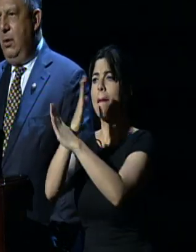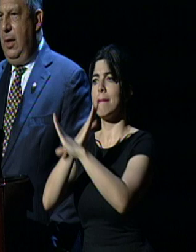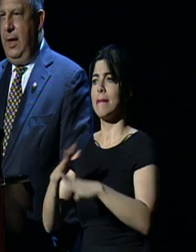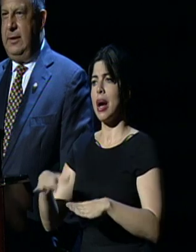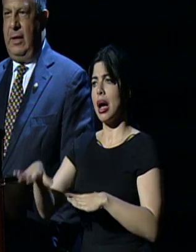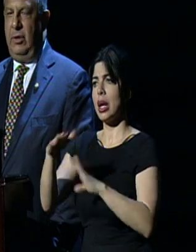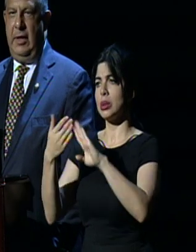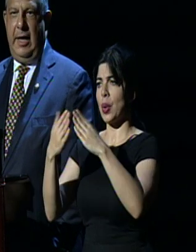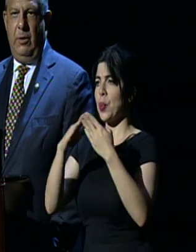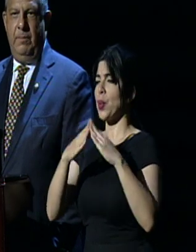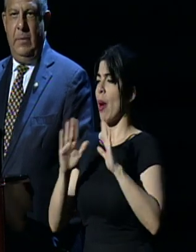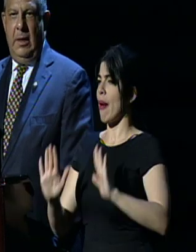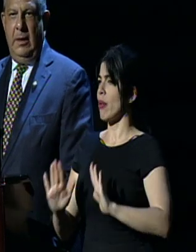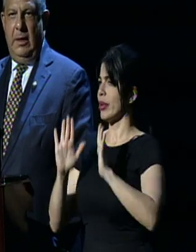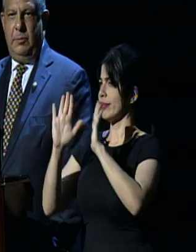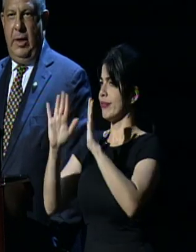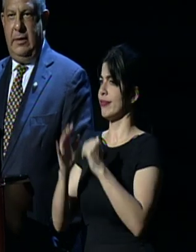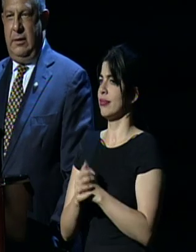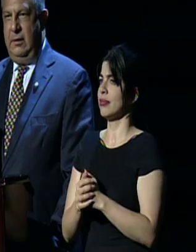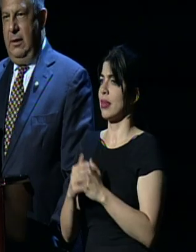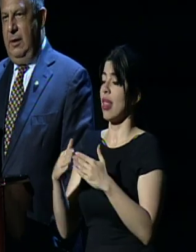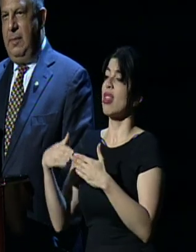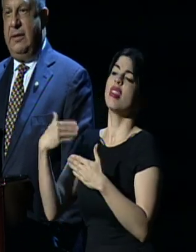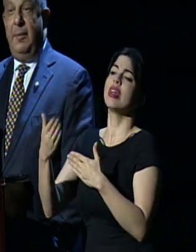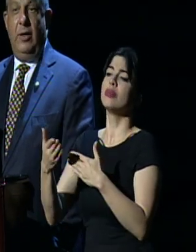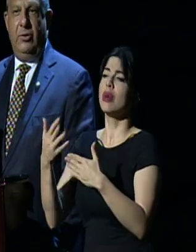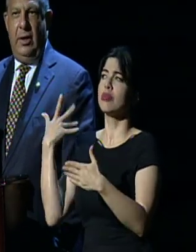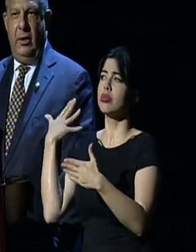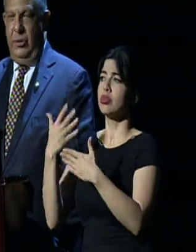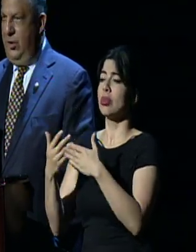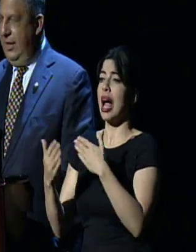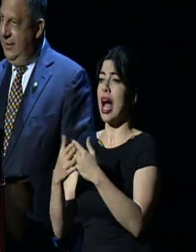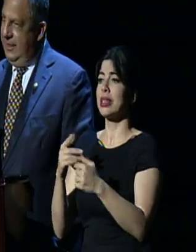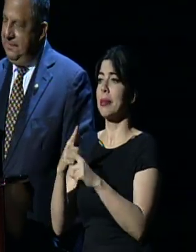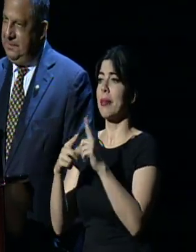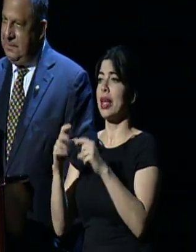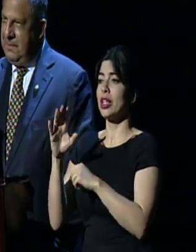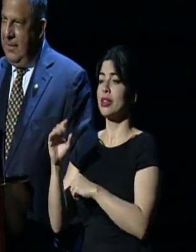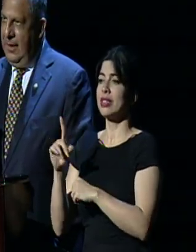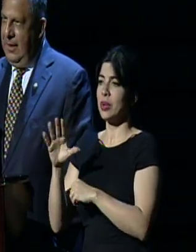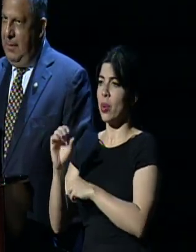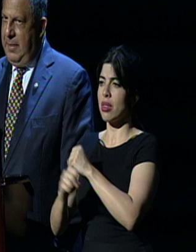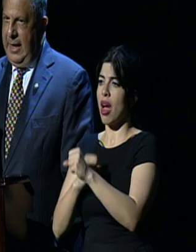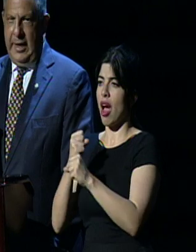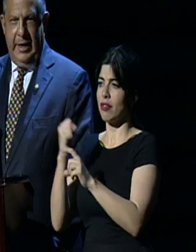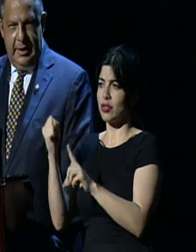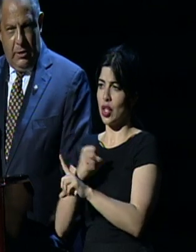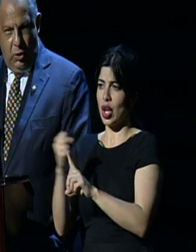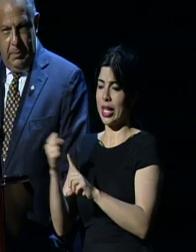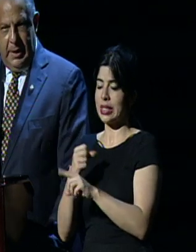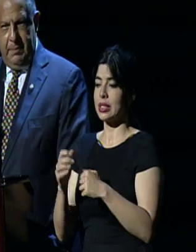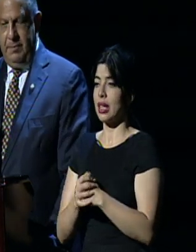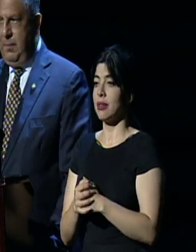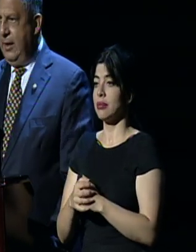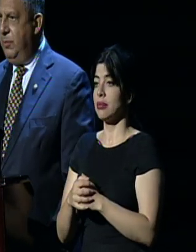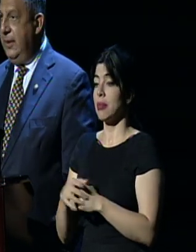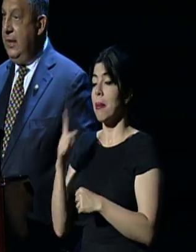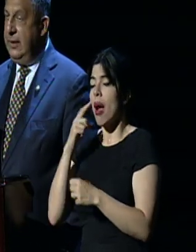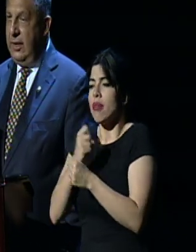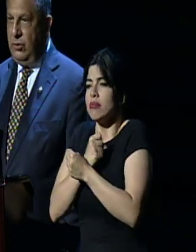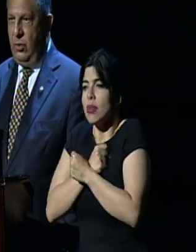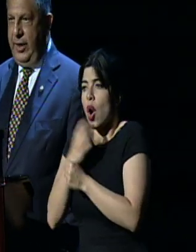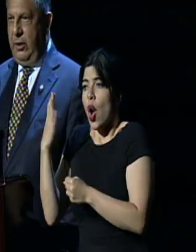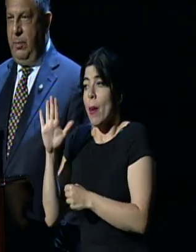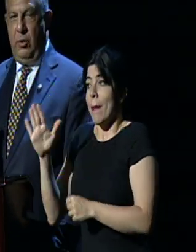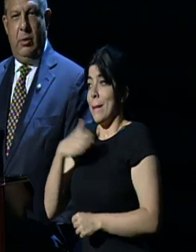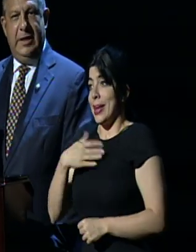pueblo extraordinario después de más de medio siglo de violencia. Para la querida Colombia, para su